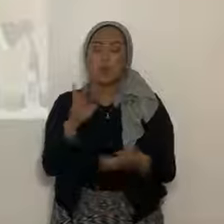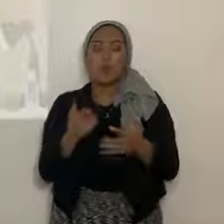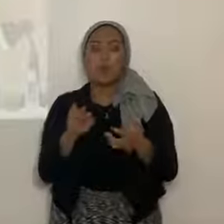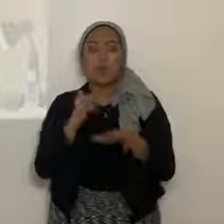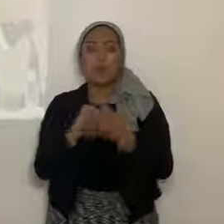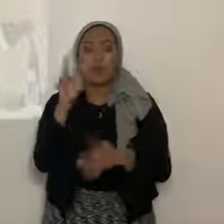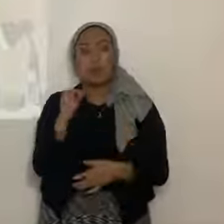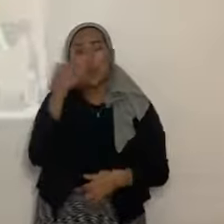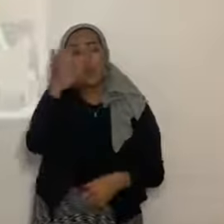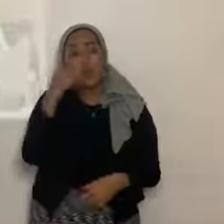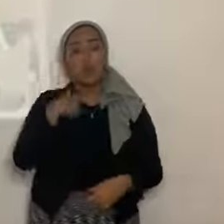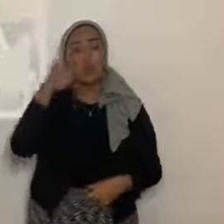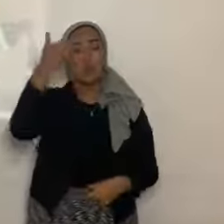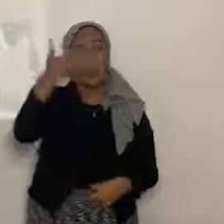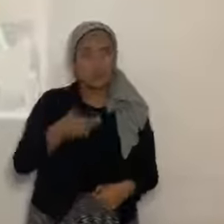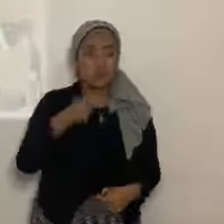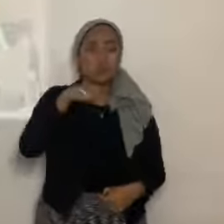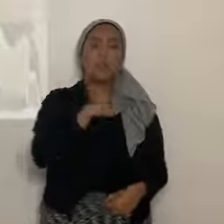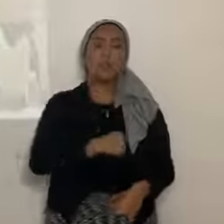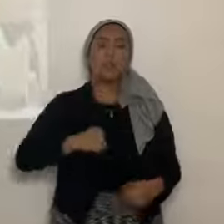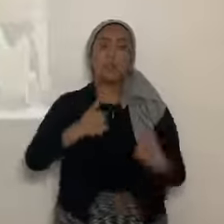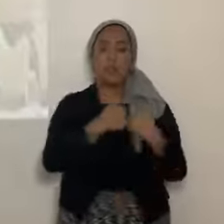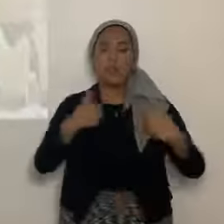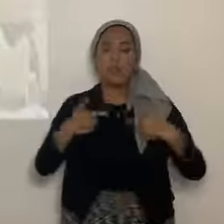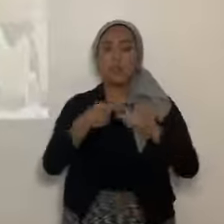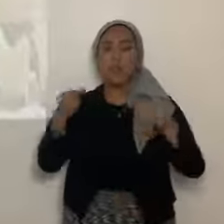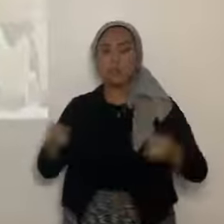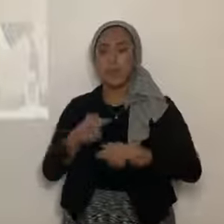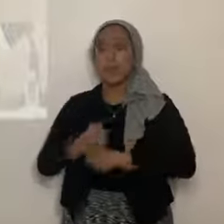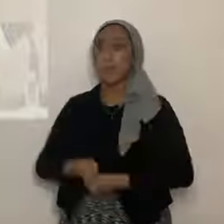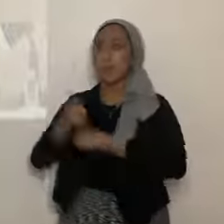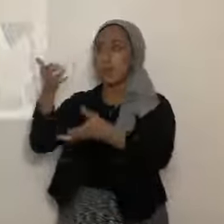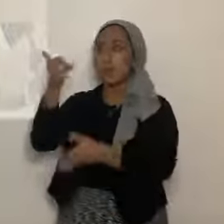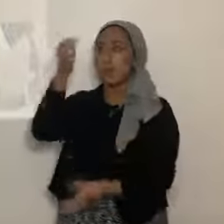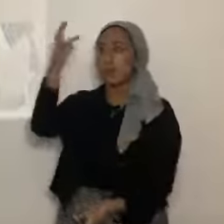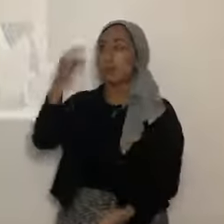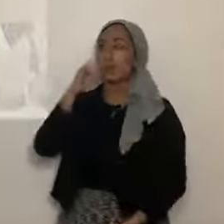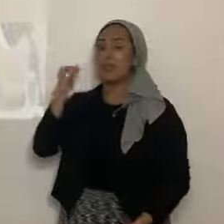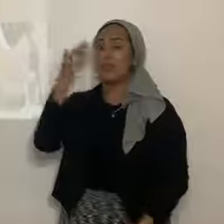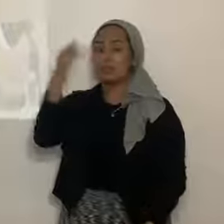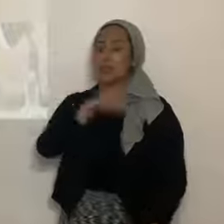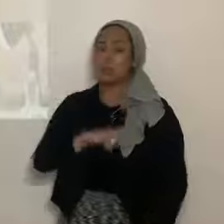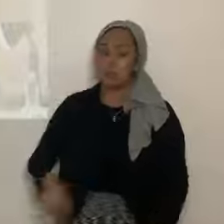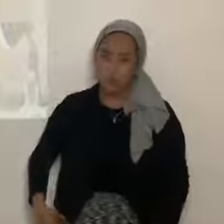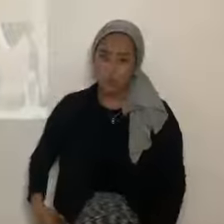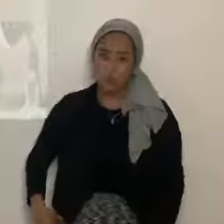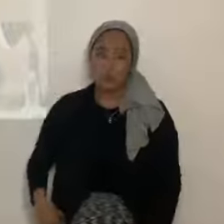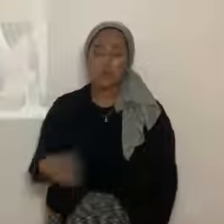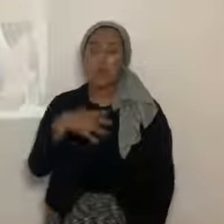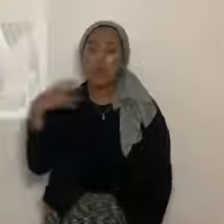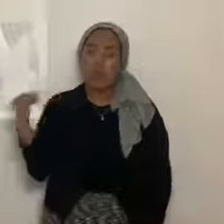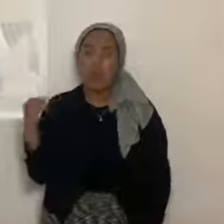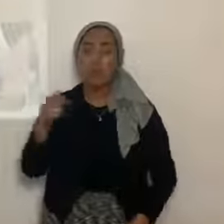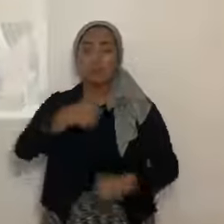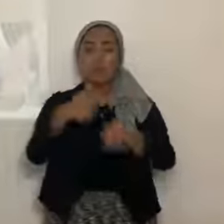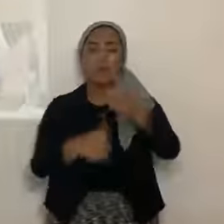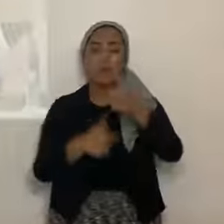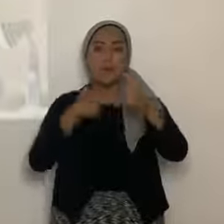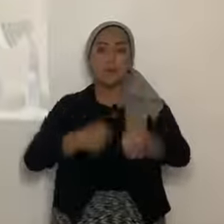Por eso les invitamos a arrepentirse, apartarse de los pecados, confesar que Yahshua es el Señor y entonces someterse al Señorío de Yahshua, hacer